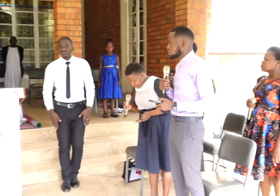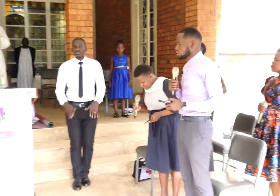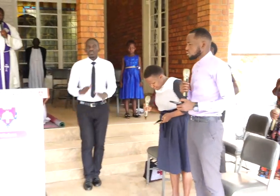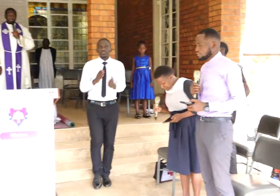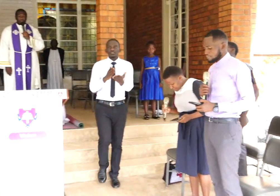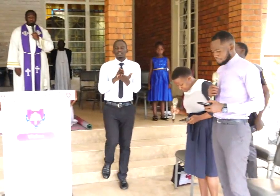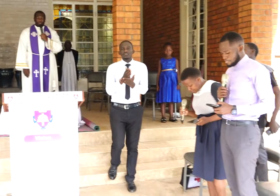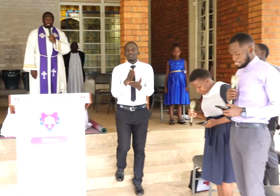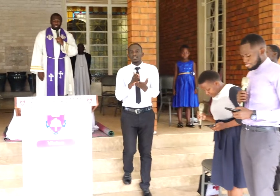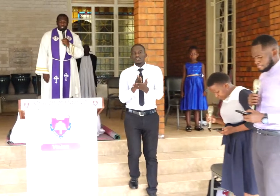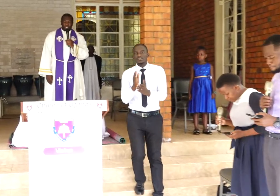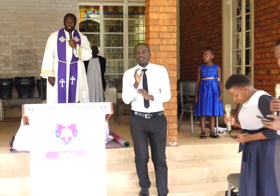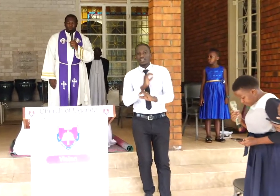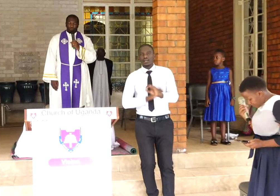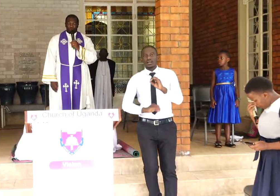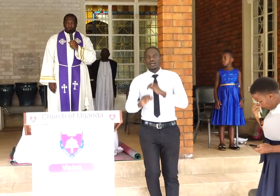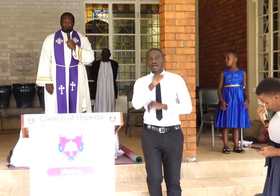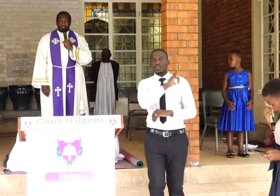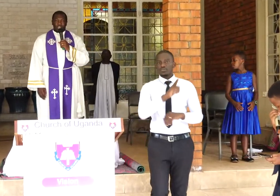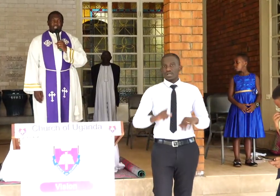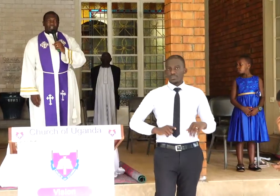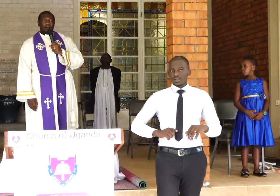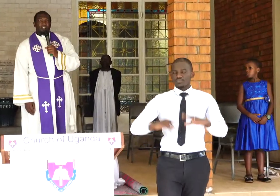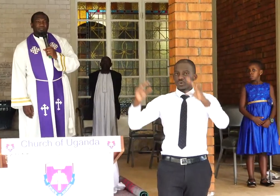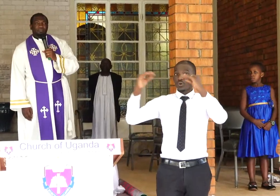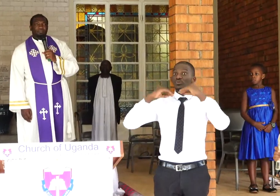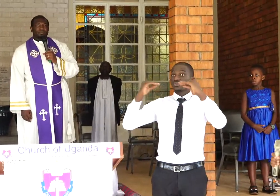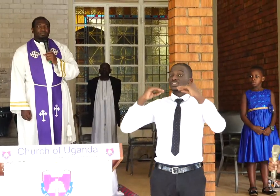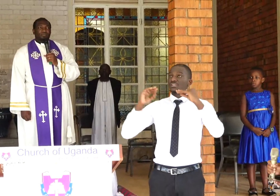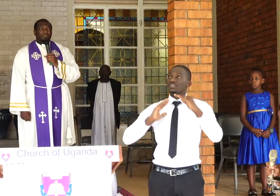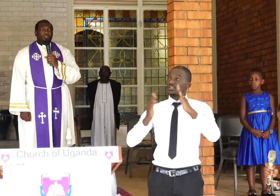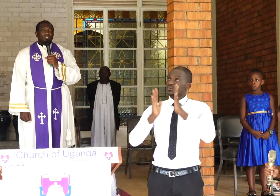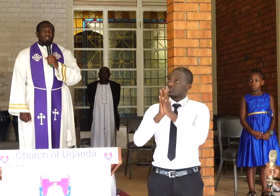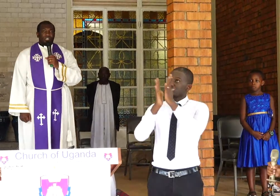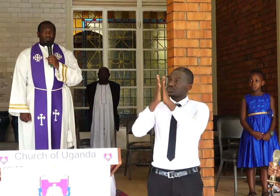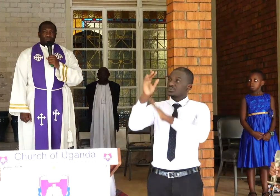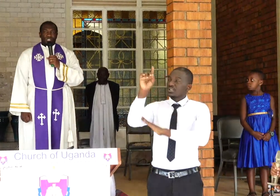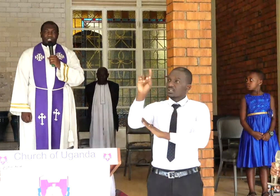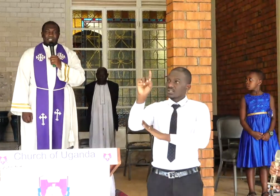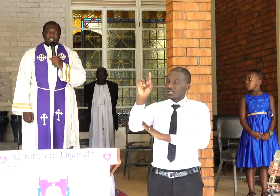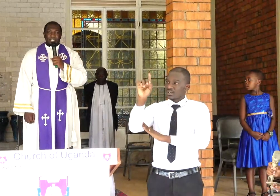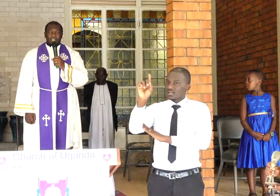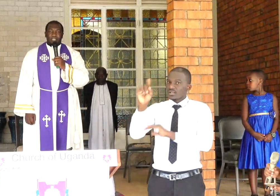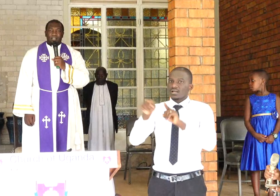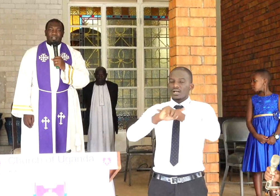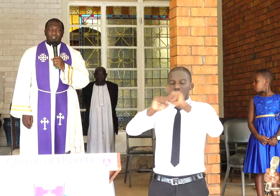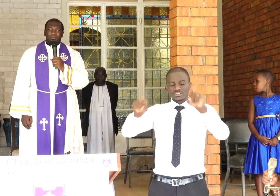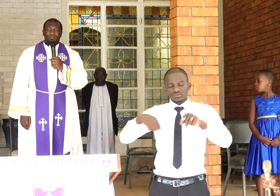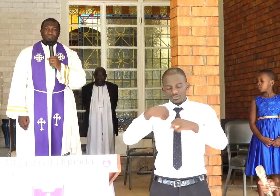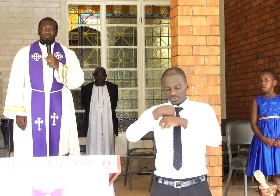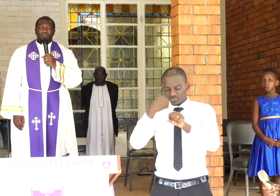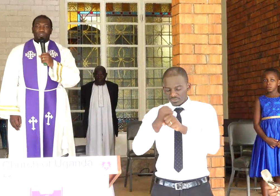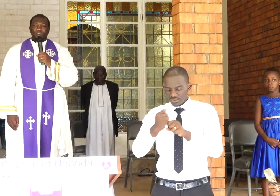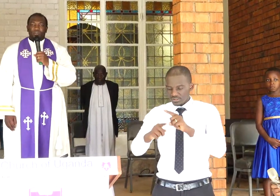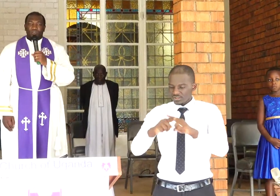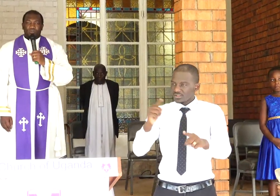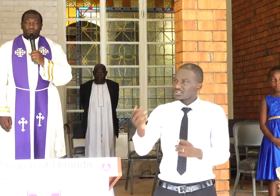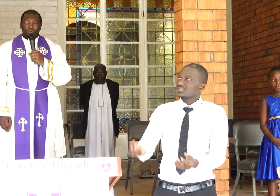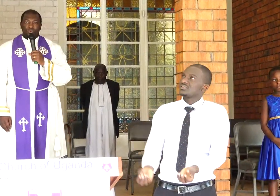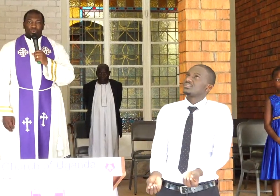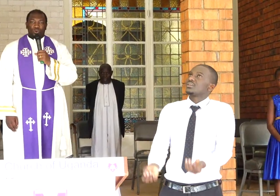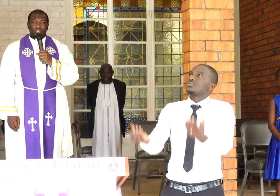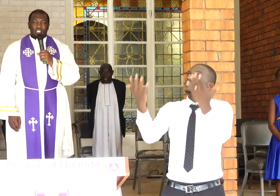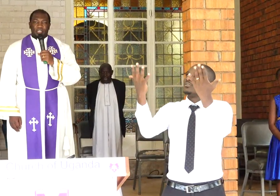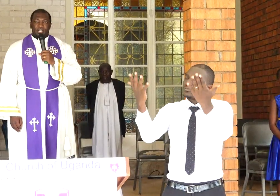Ayi mukama utuyigirize okukusuutanga nga tukola saddaaka